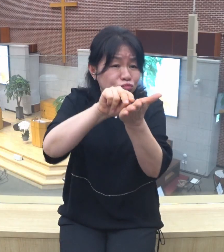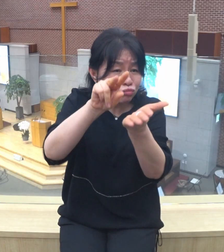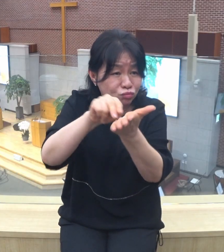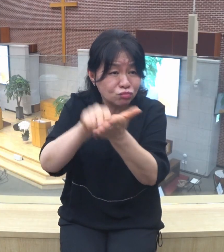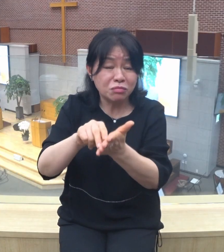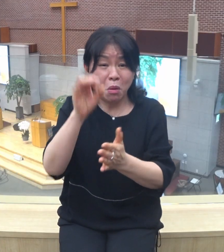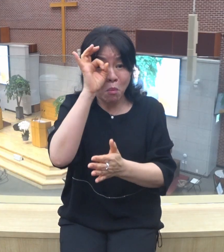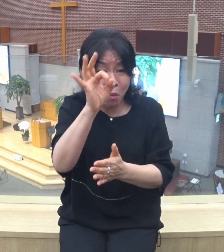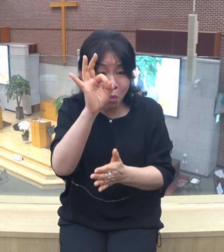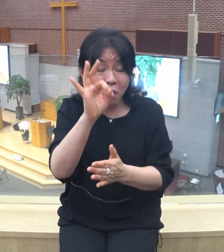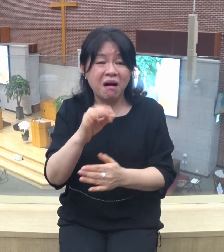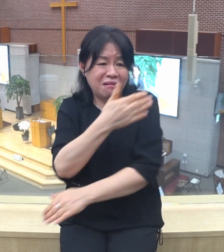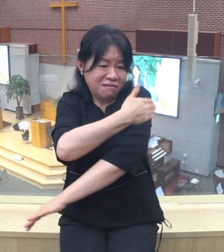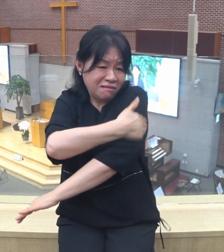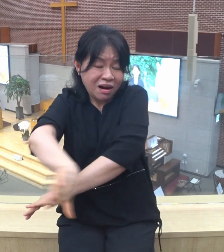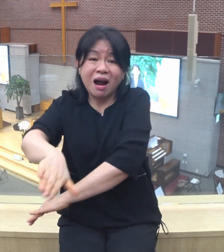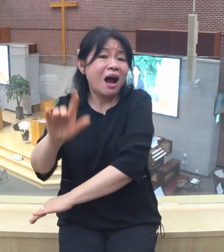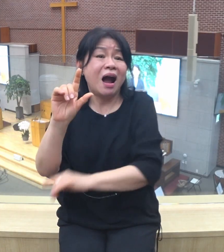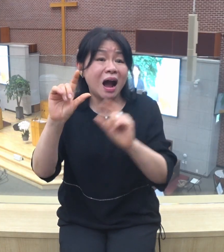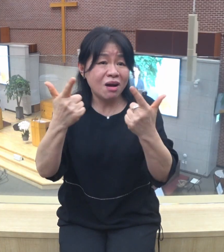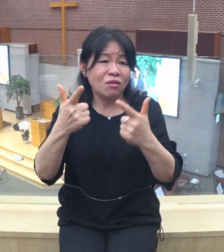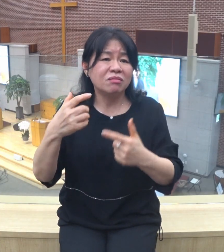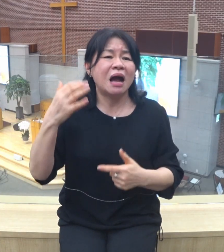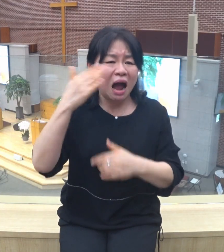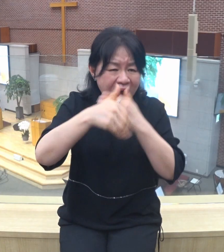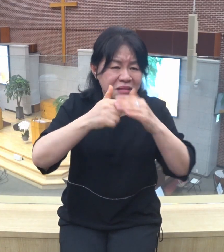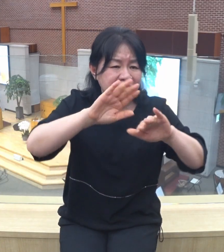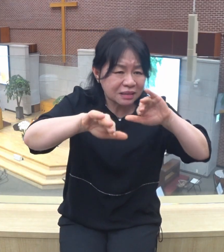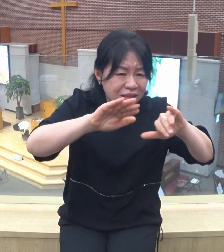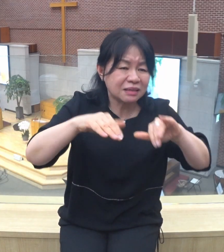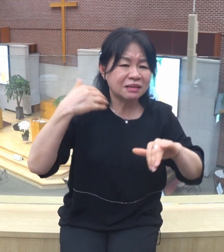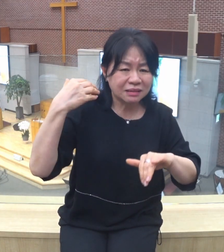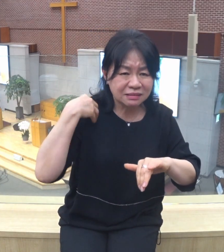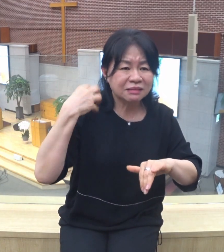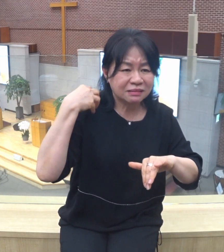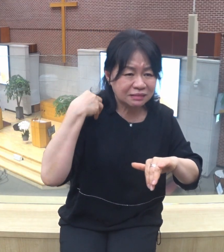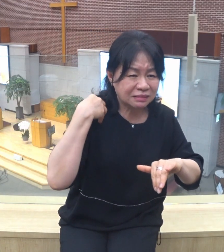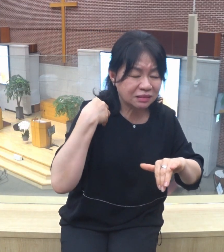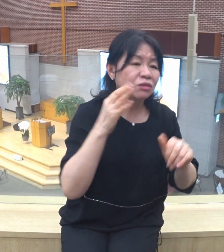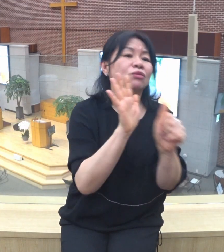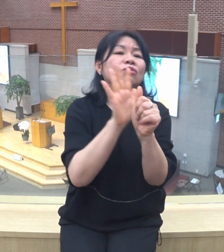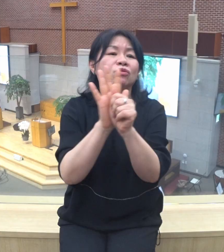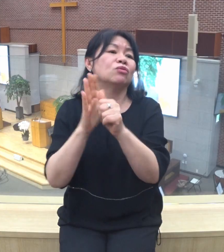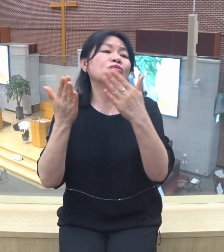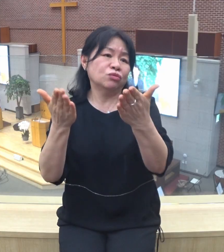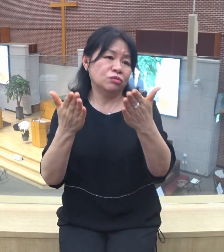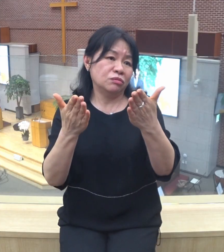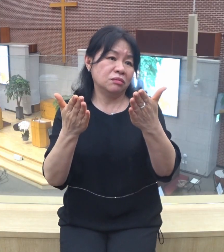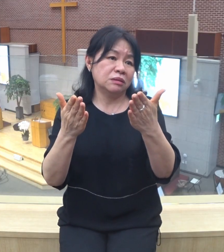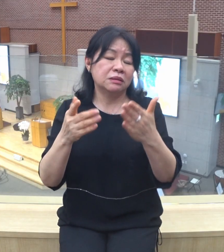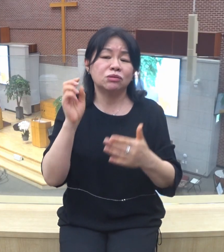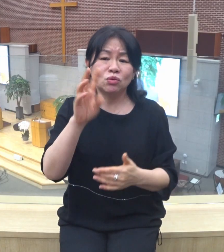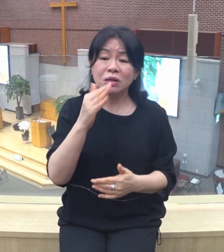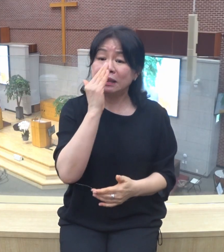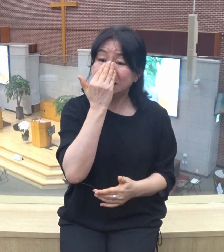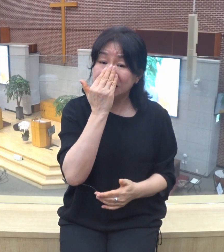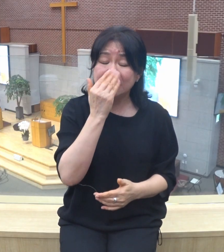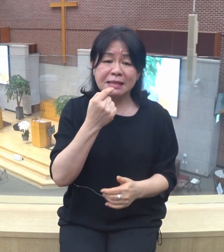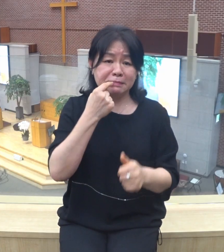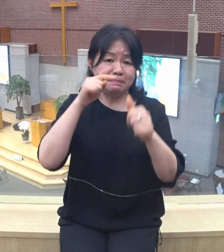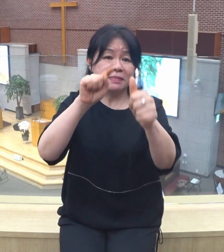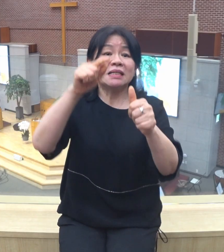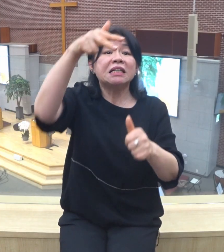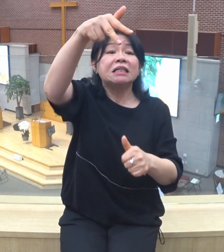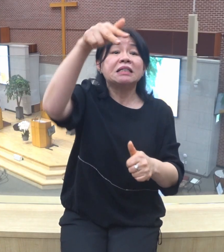방치하지 않으시고 삶에 들어와서 책임져 주시겠다 하는 말씀입니다. 그리고 하나님께서는 이스라엘을 지명하여